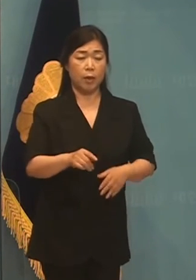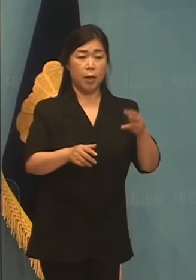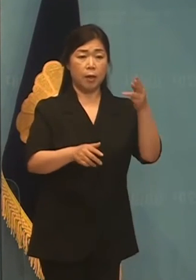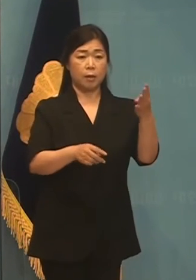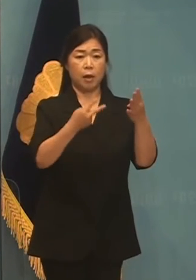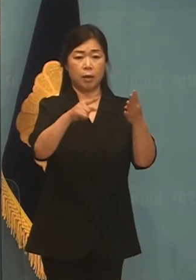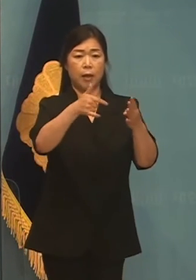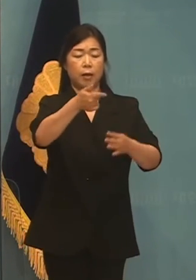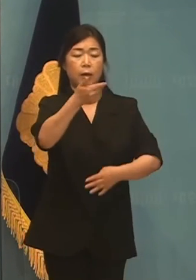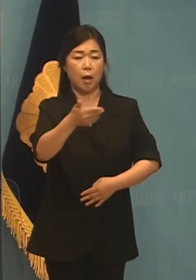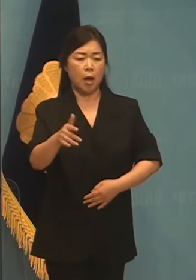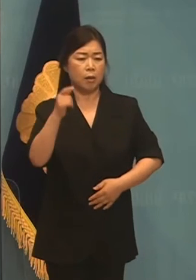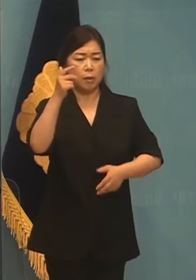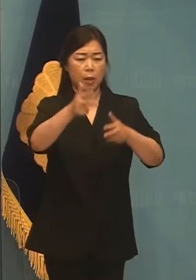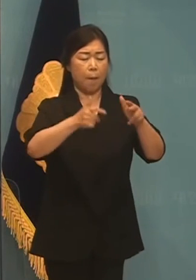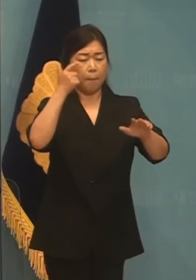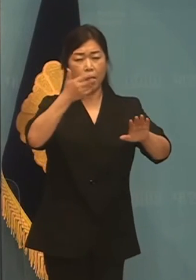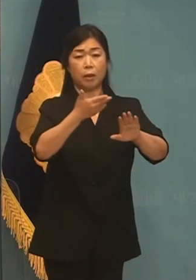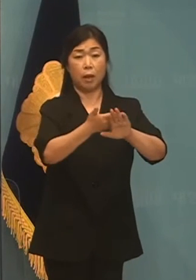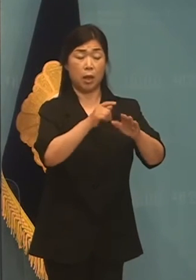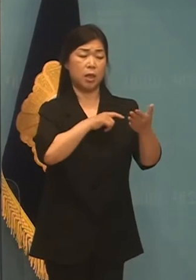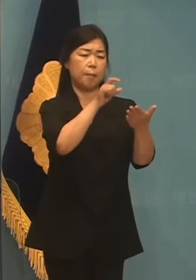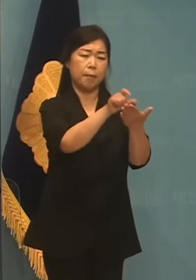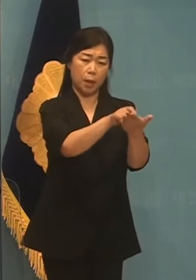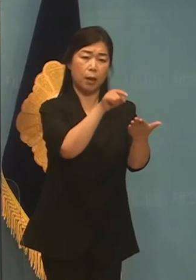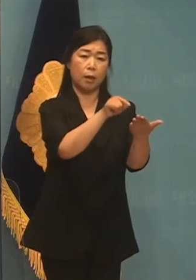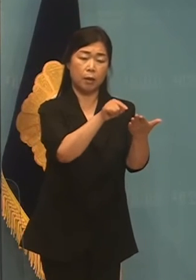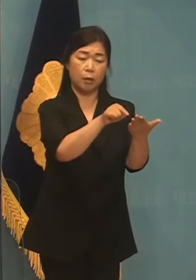사업 반대 임명부에 올라 있습니다.